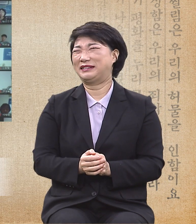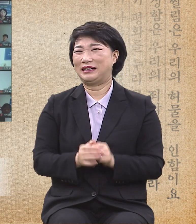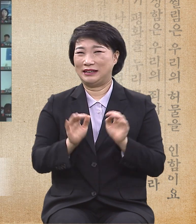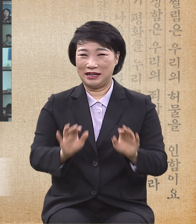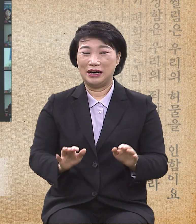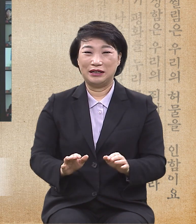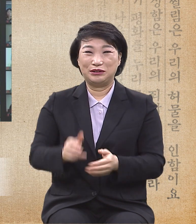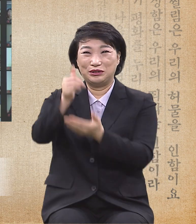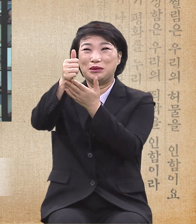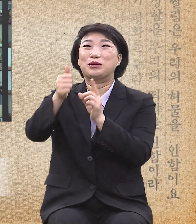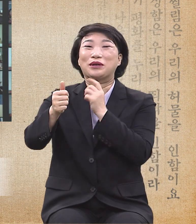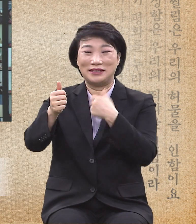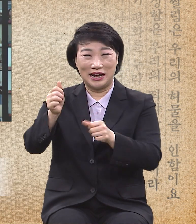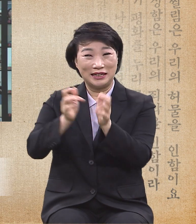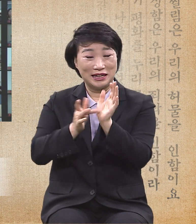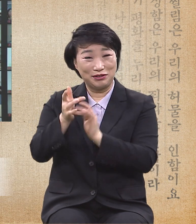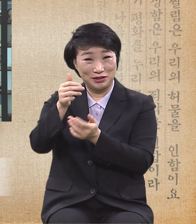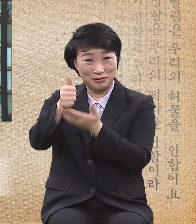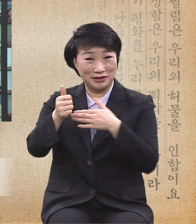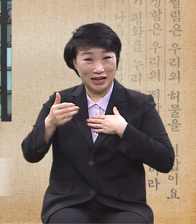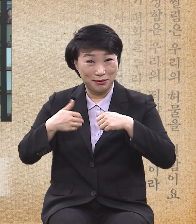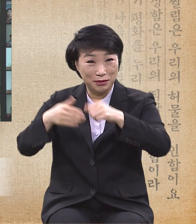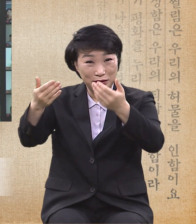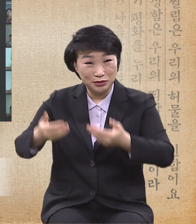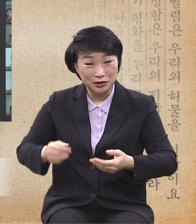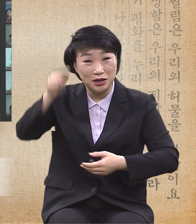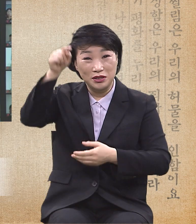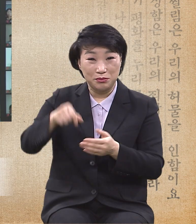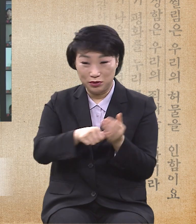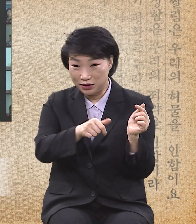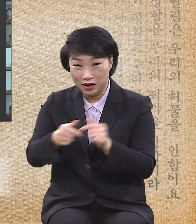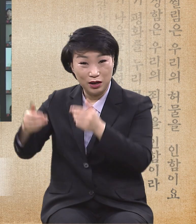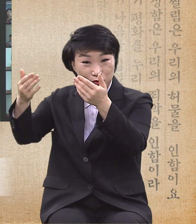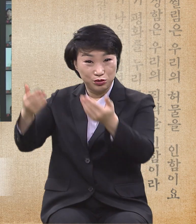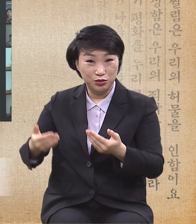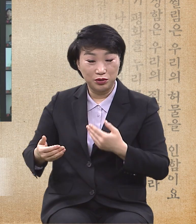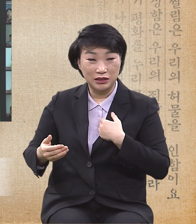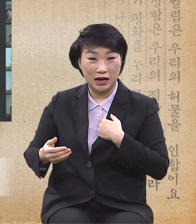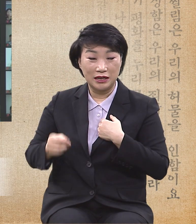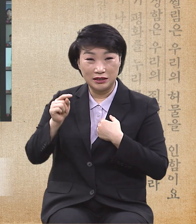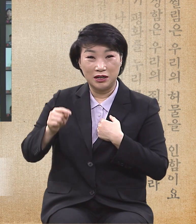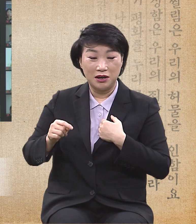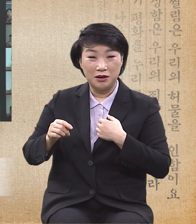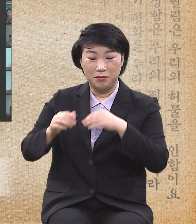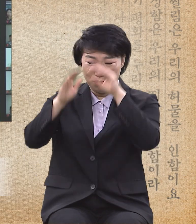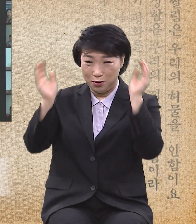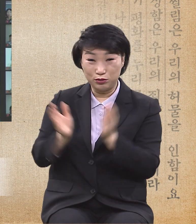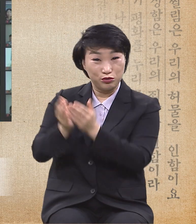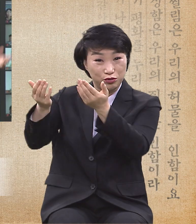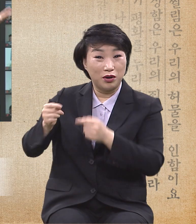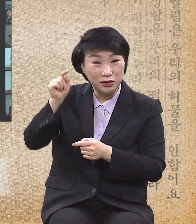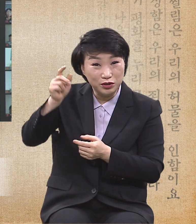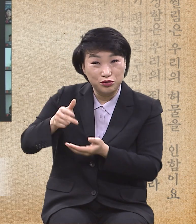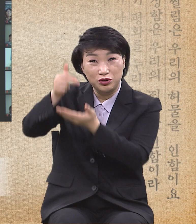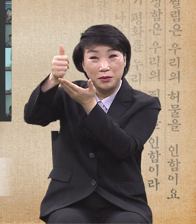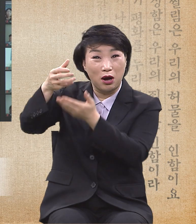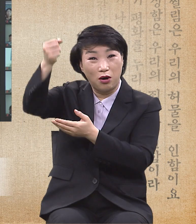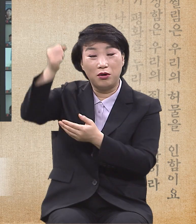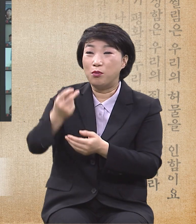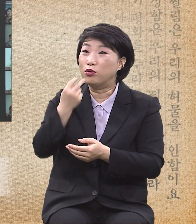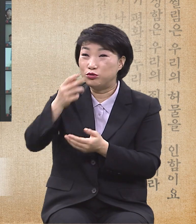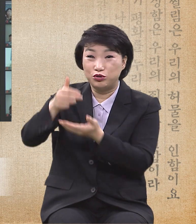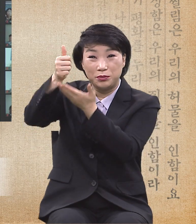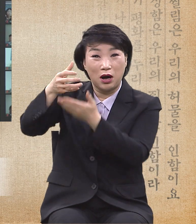주님이 독생자를 내게 주시고 천지만물을 주시고 그 준돈도 다 주님 것이고 목숨도 주님